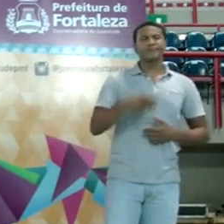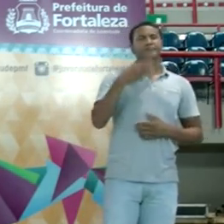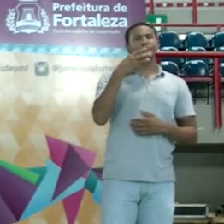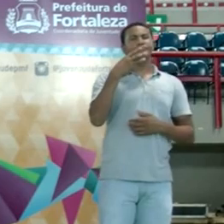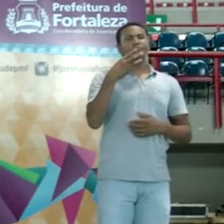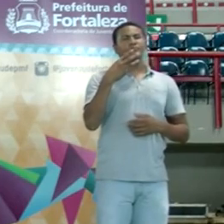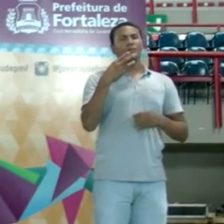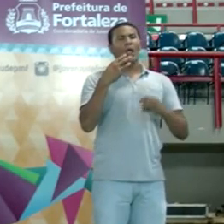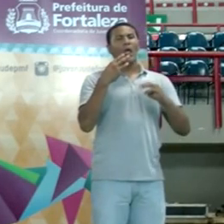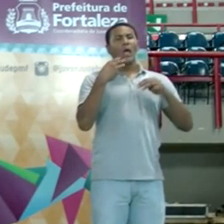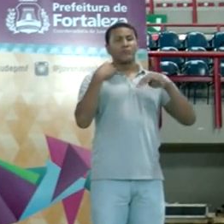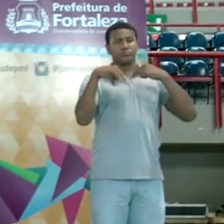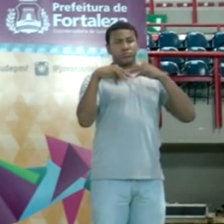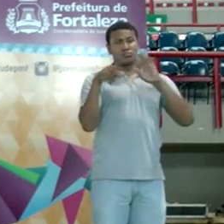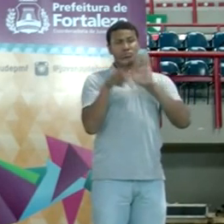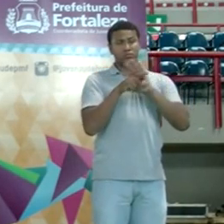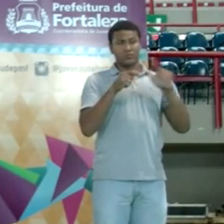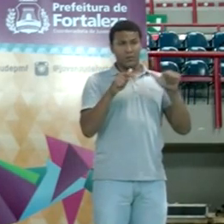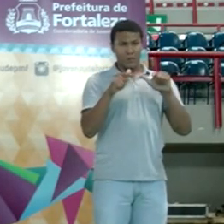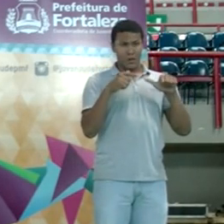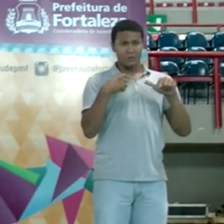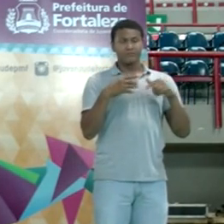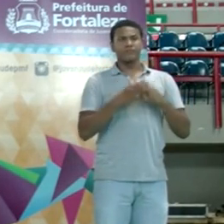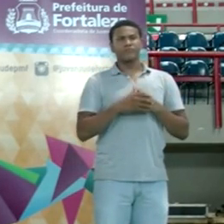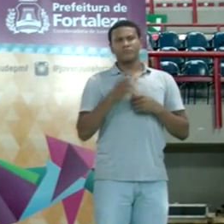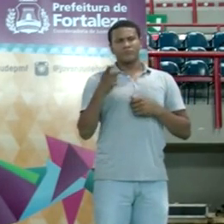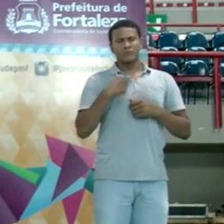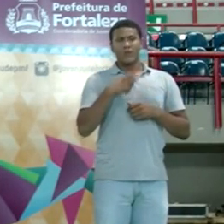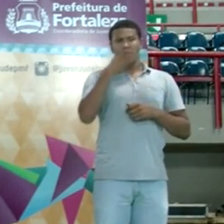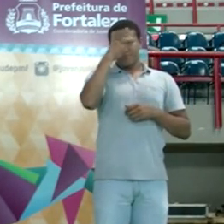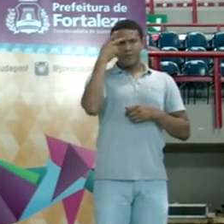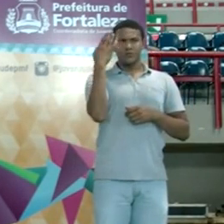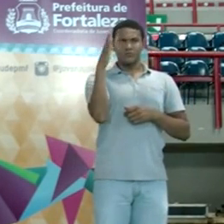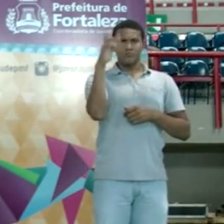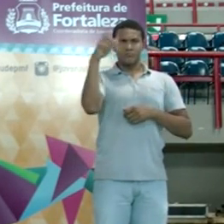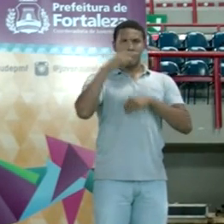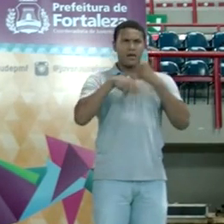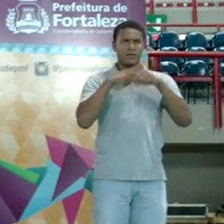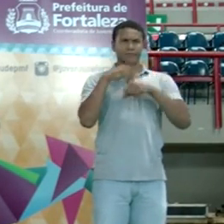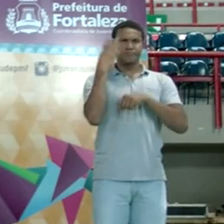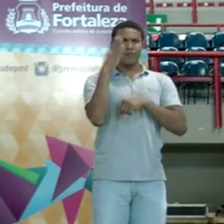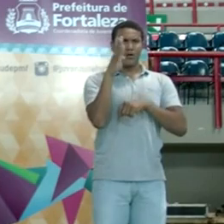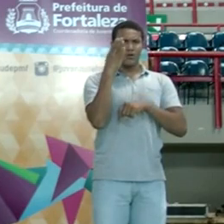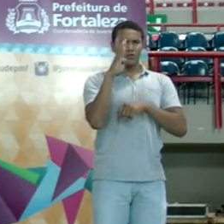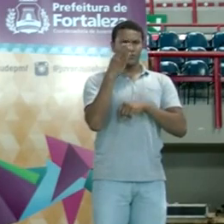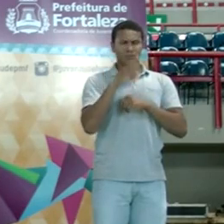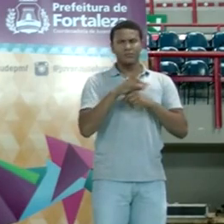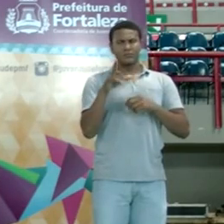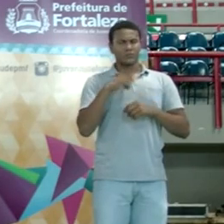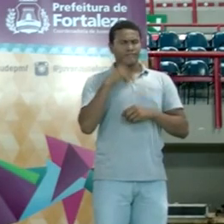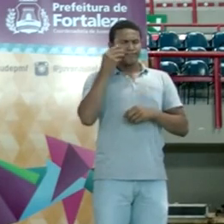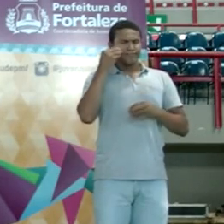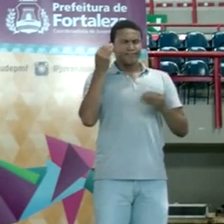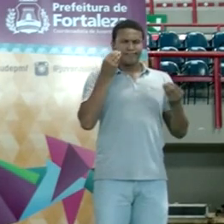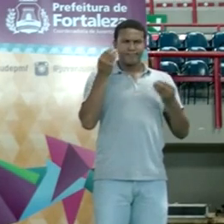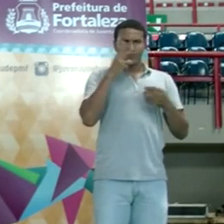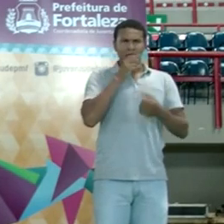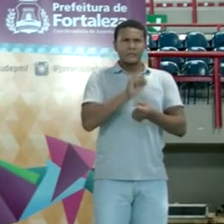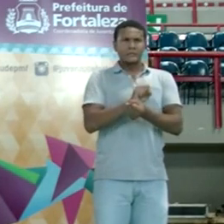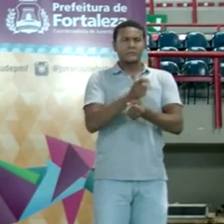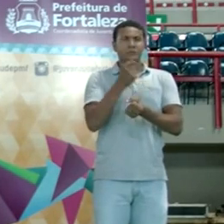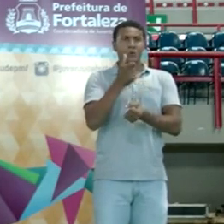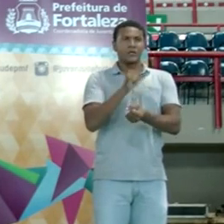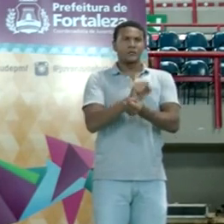Trabalho achou uma casa onde vários bolivianos estavam sendo mantidos em uma quase escravidão. Essas pessoas